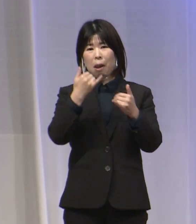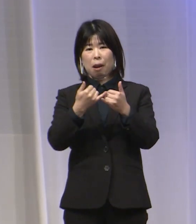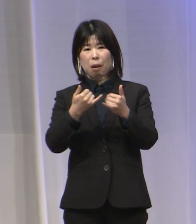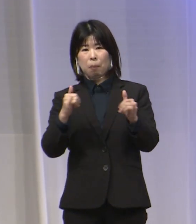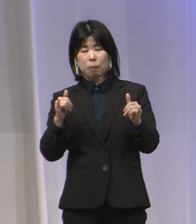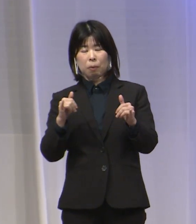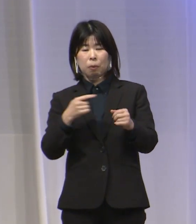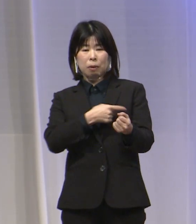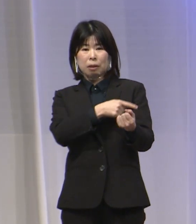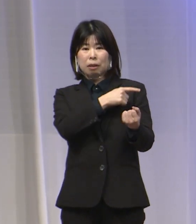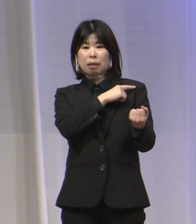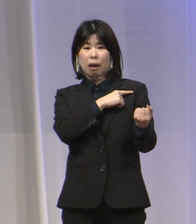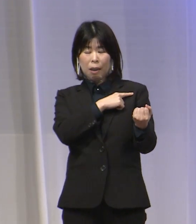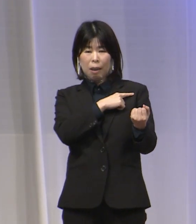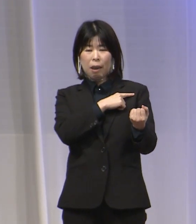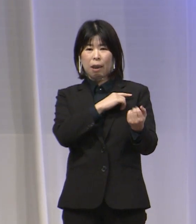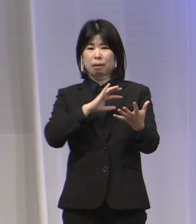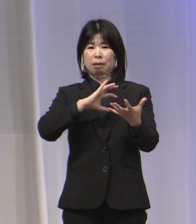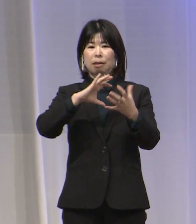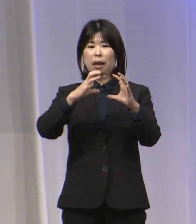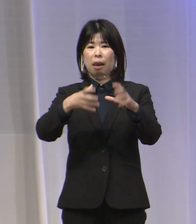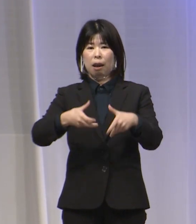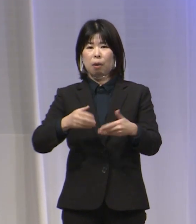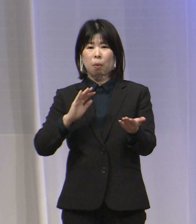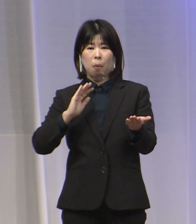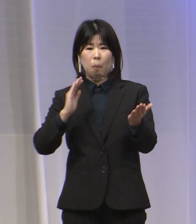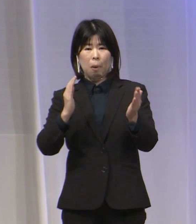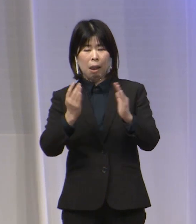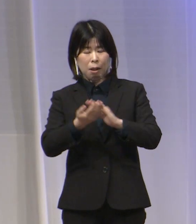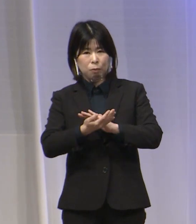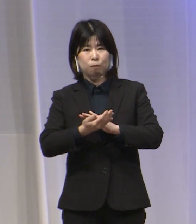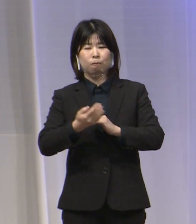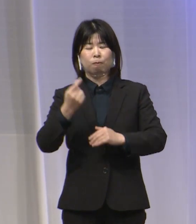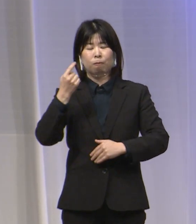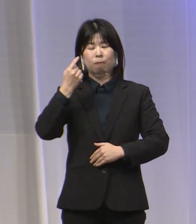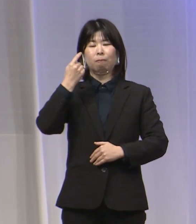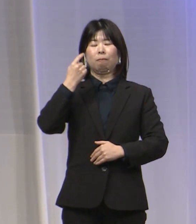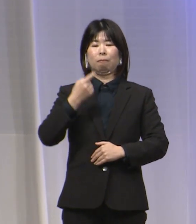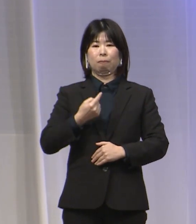社会を変えているということを身をもって感じています